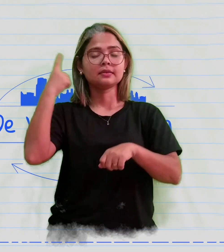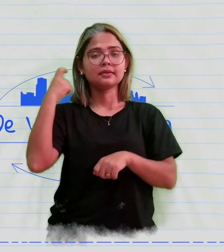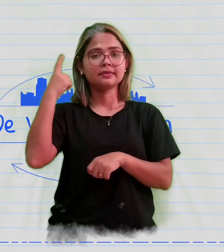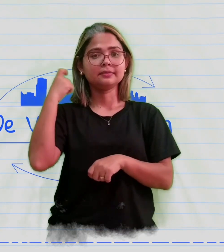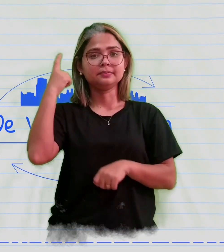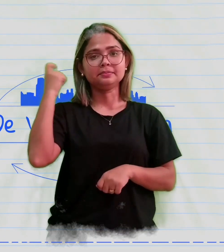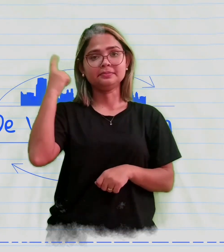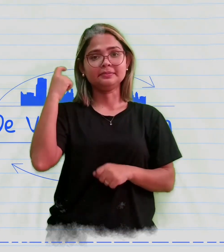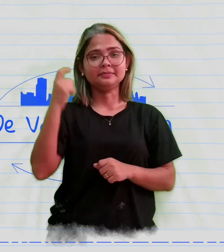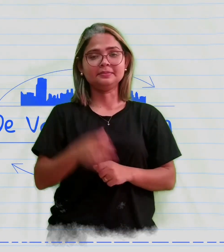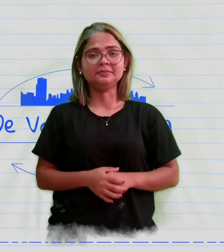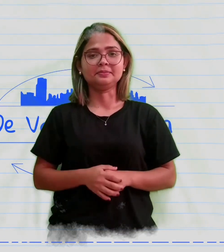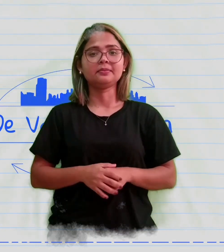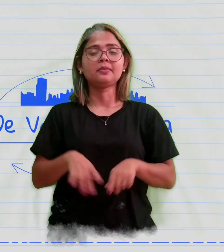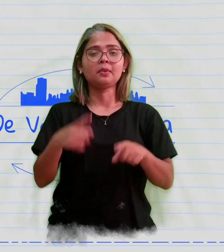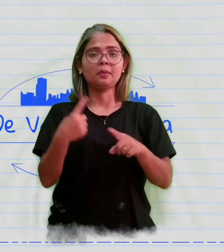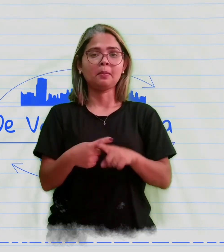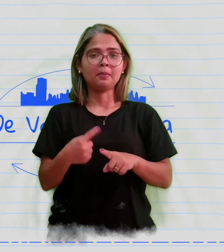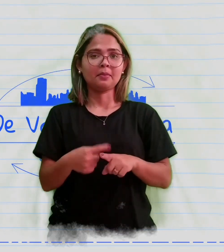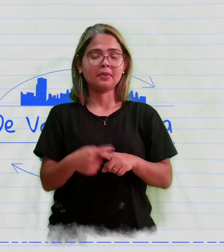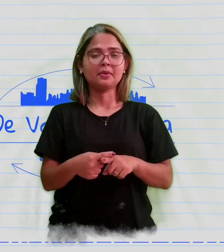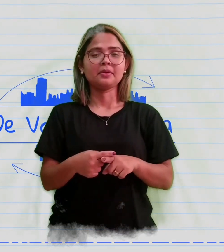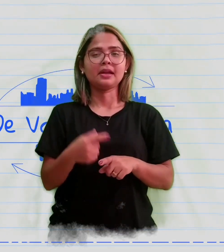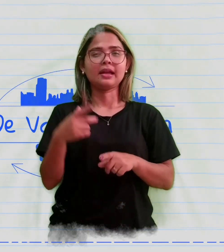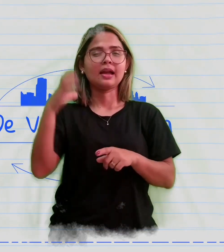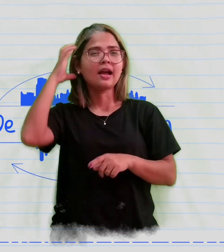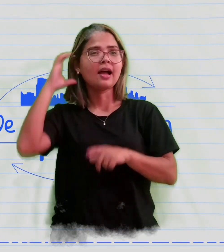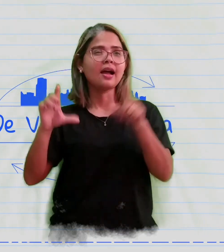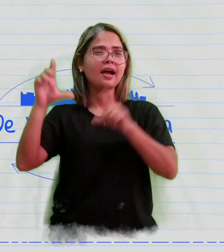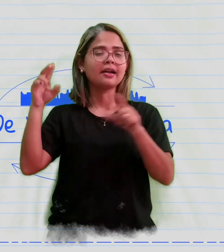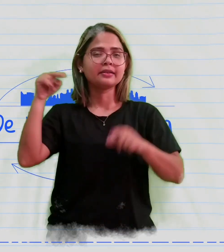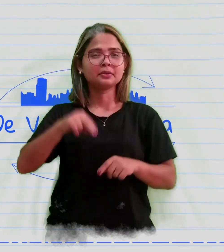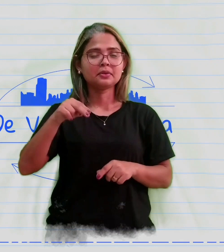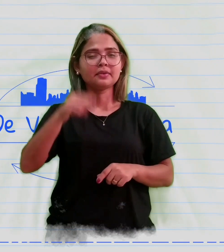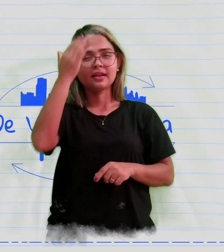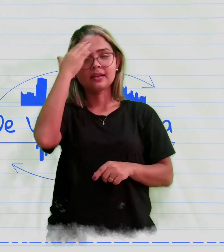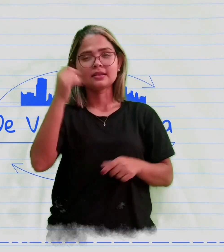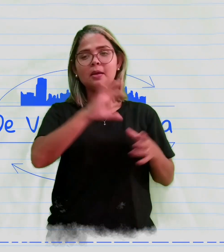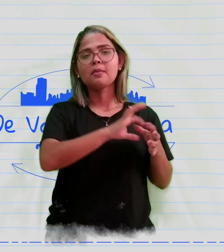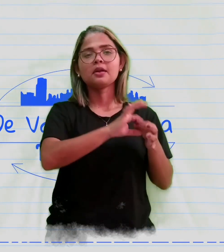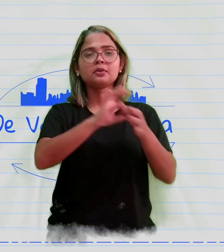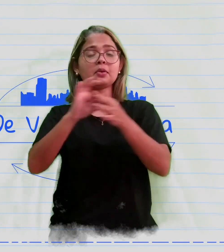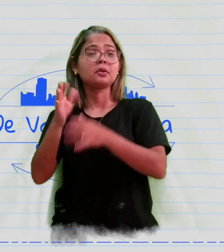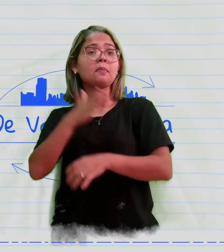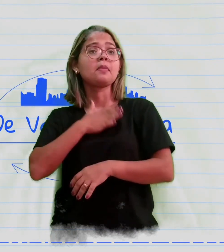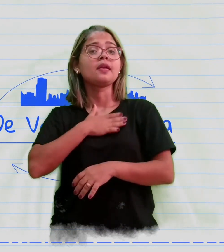mesmo de imersão, porque assim, eu achava assim, ah, e as rádios novela e tal, sabia desse contexto, da minha avó ouvia rádio novela e